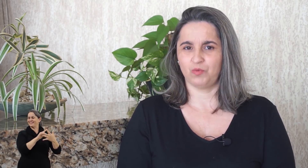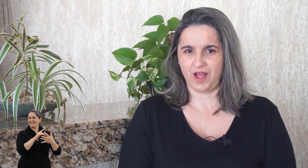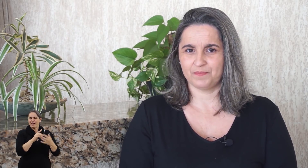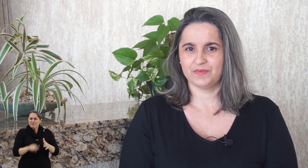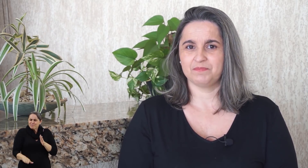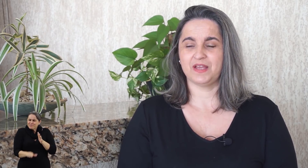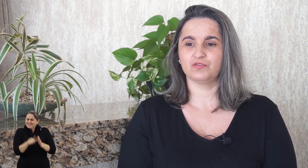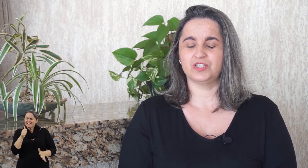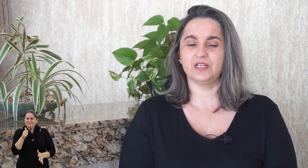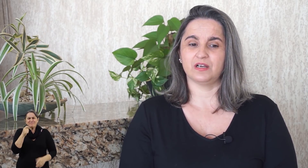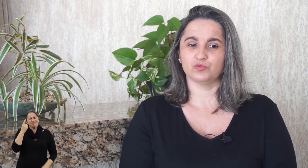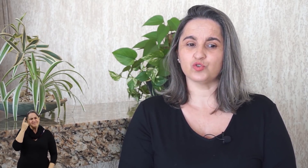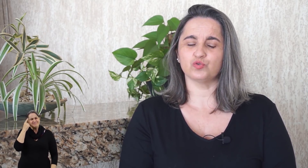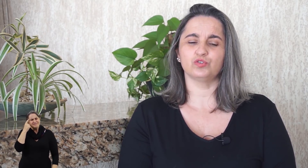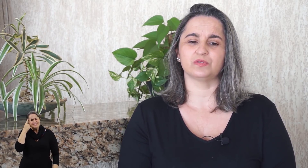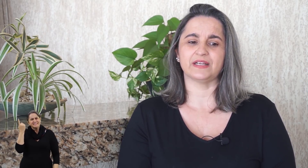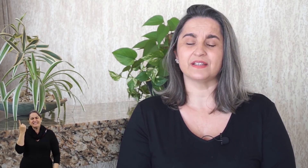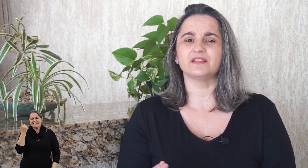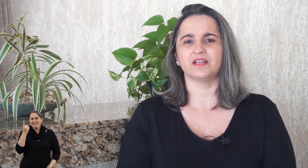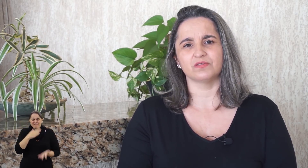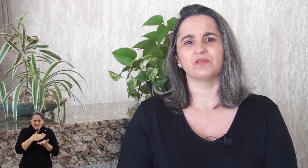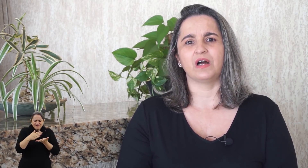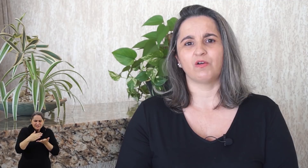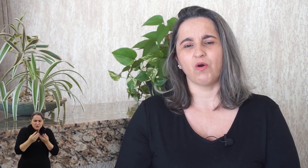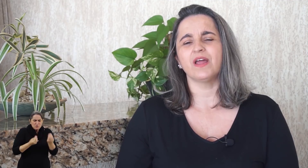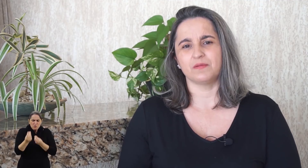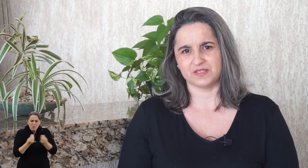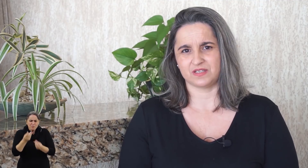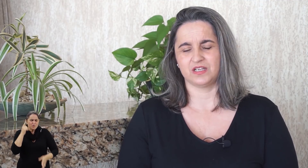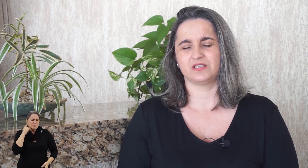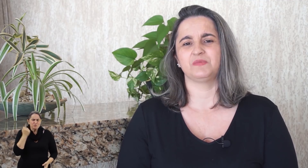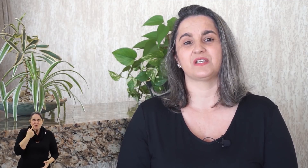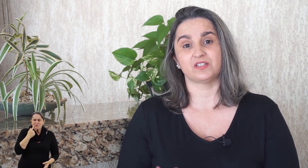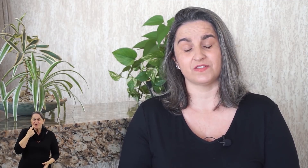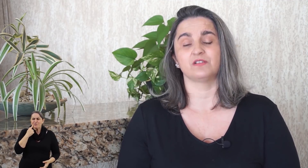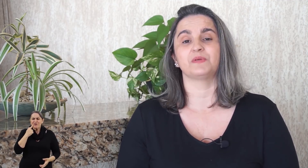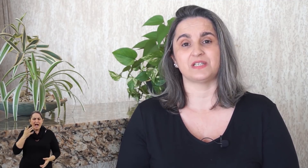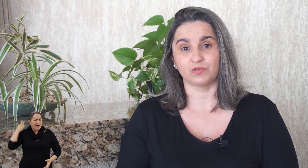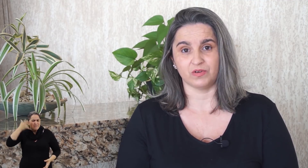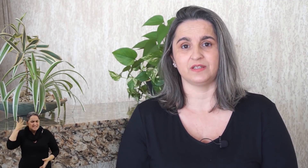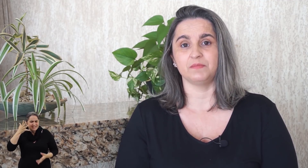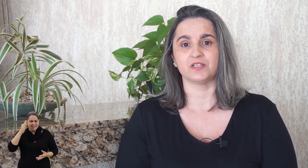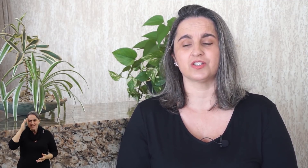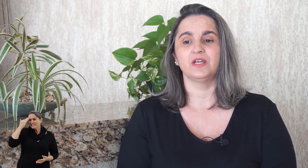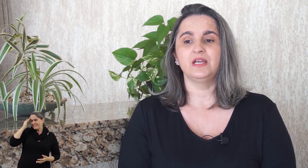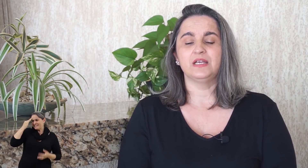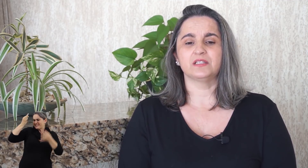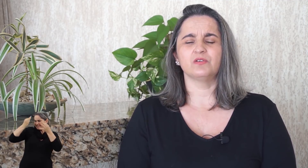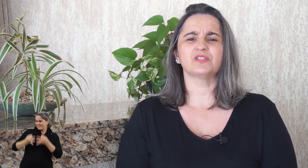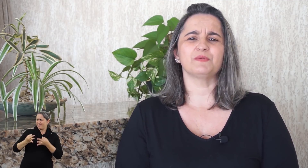de atuar, medo do surdo estar entendendo qual era a mensagem, se a mensagem estava sendo passada